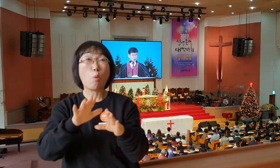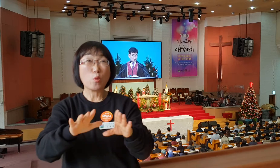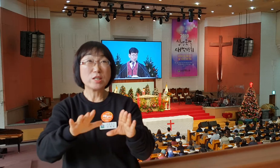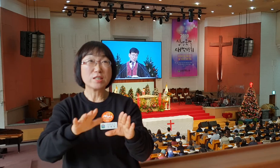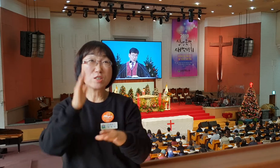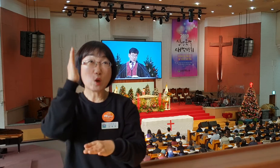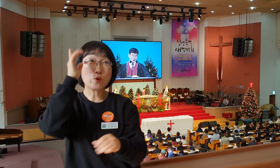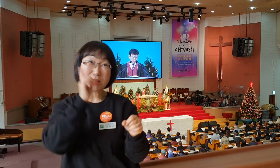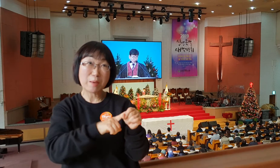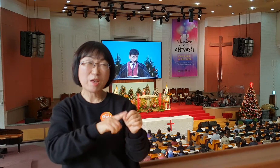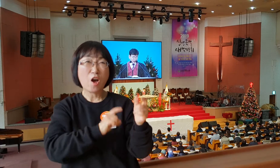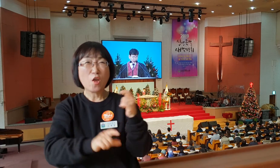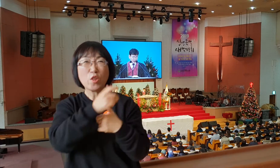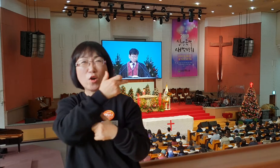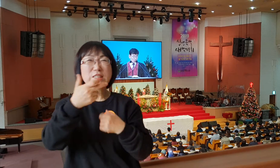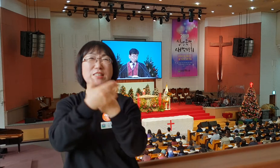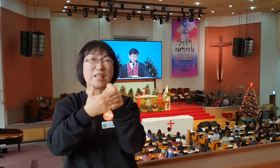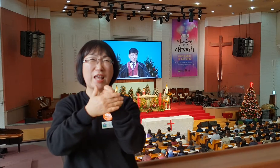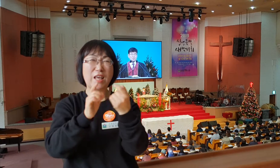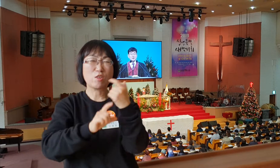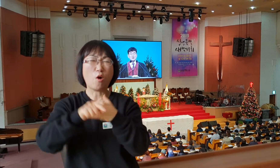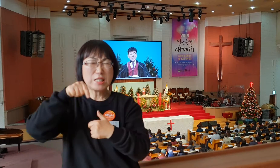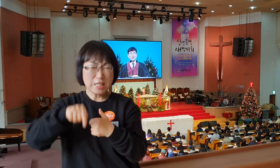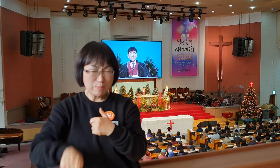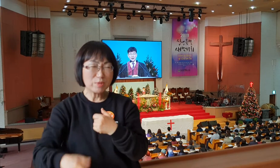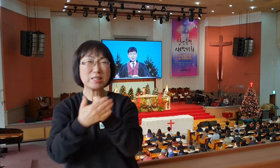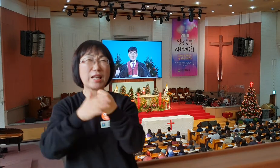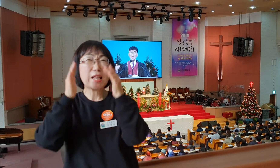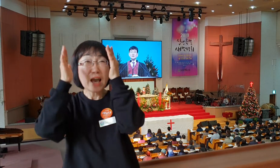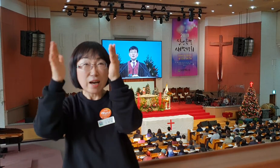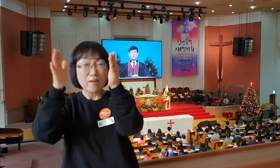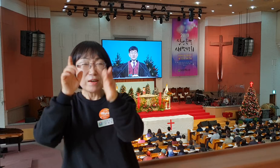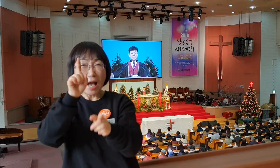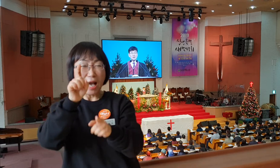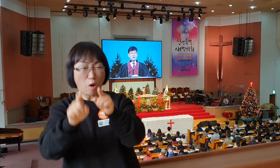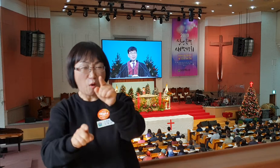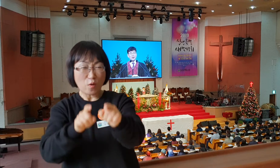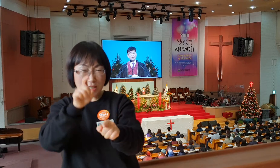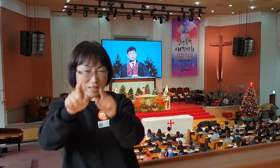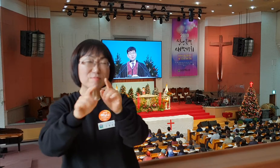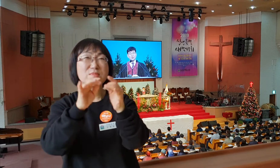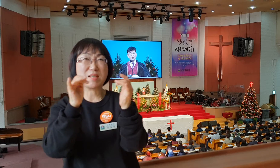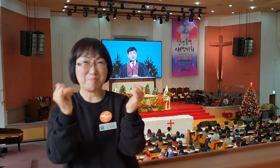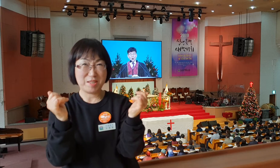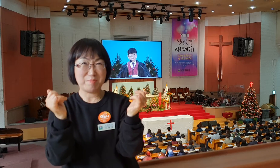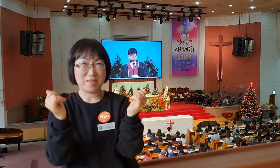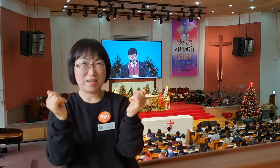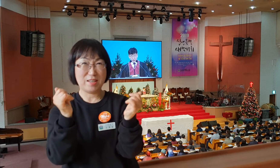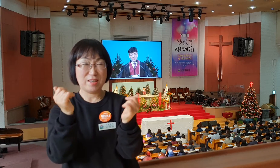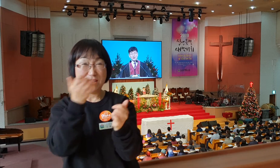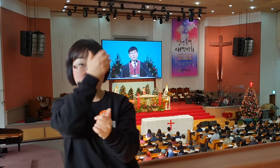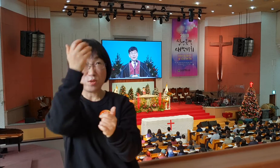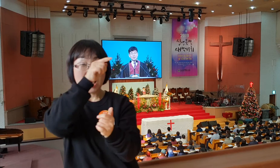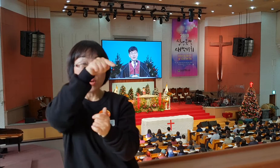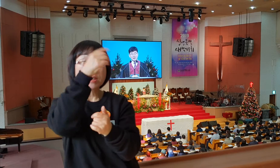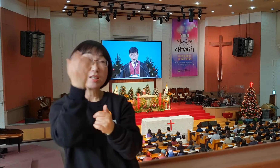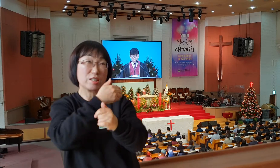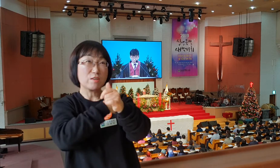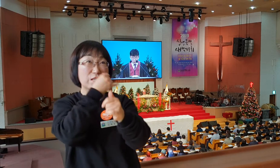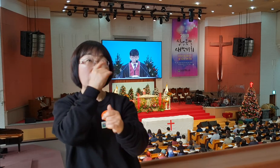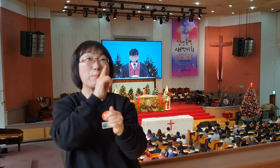설교의 제목이죠 더 큰 은혜 그리고 더 깊은 은혜를 향한 한 걸음씩 내리는 사람들 성경은 거기에 능력이 있다고